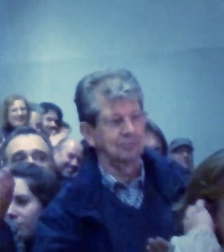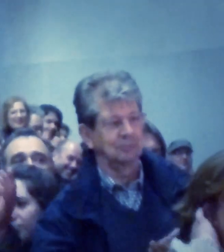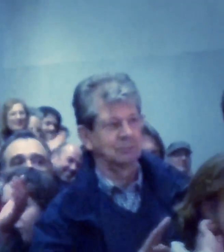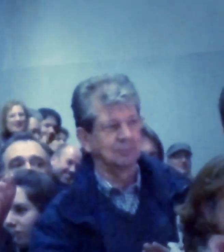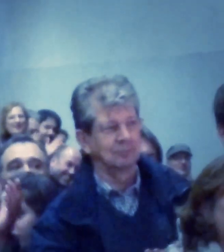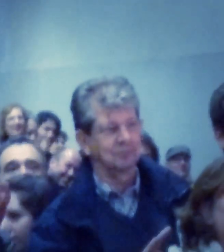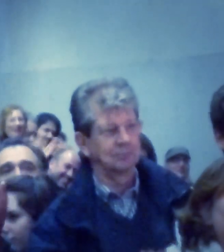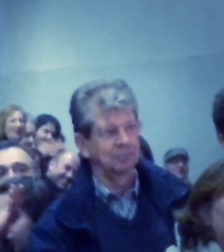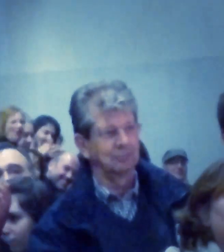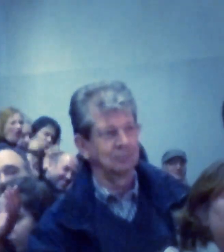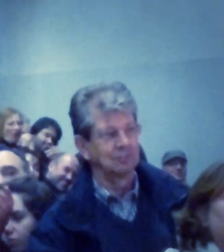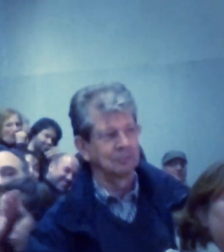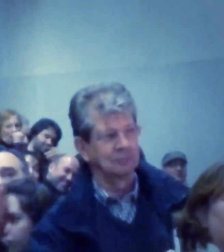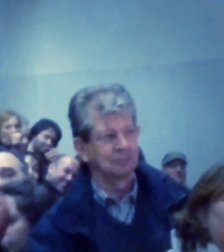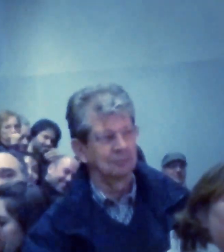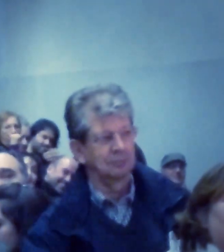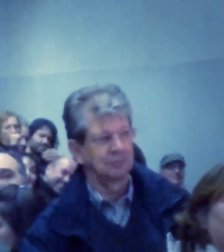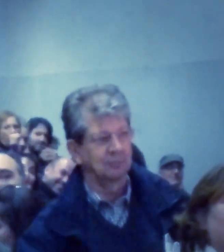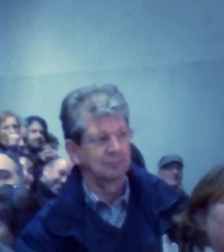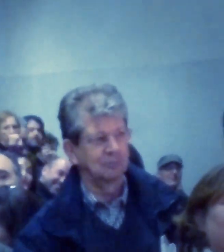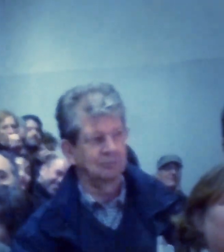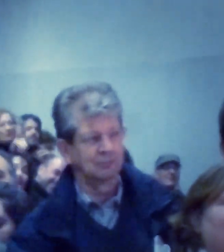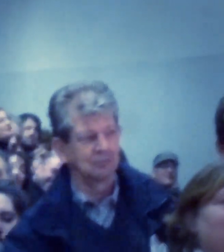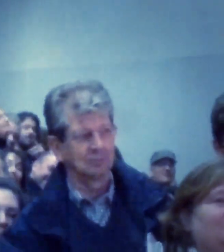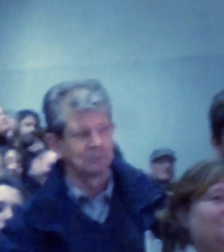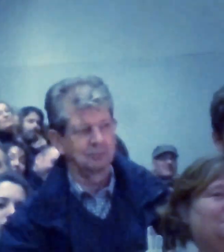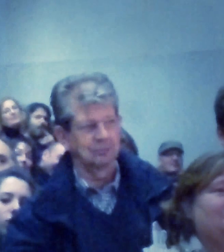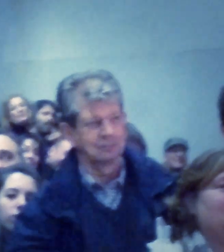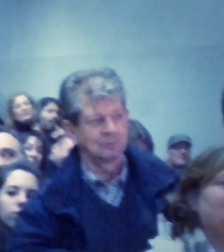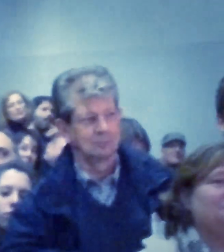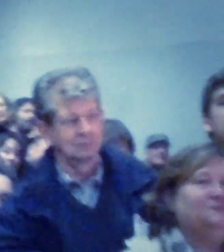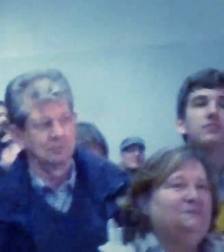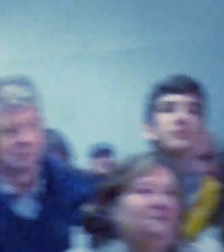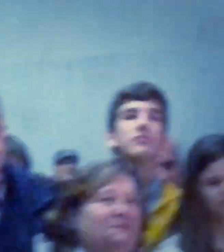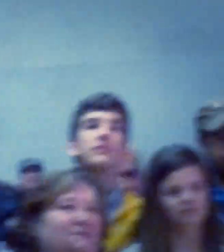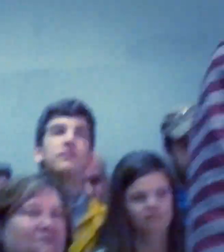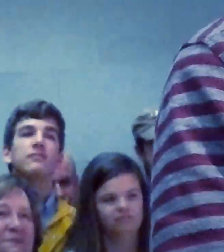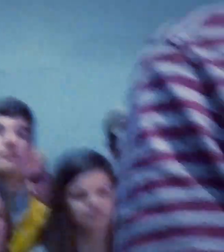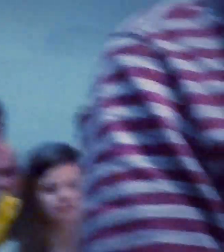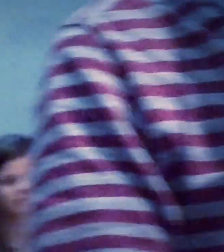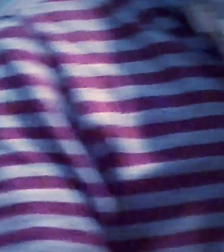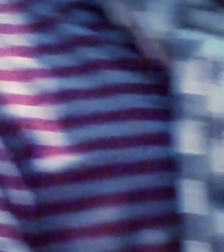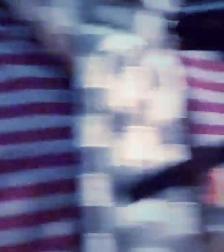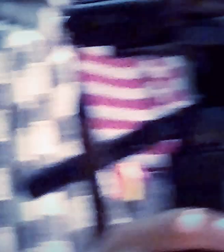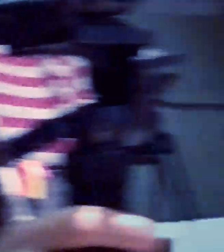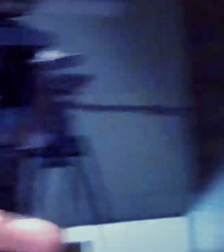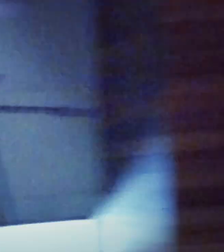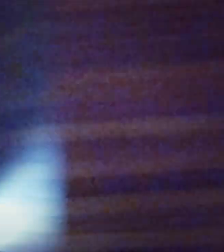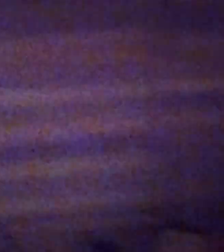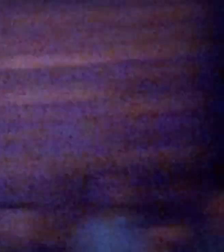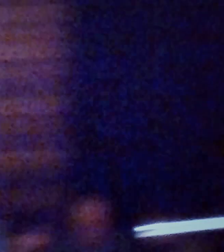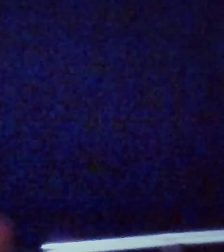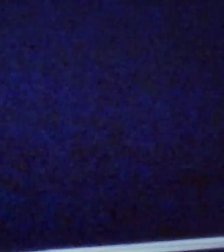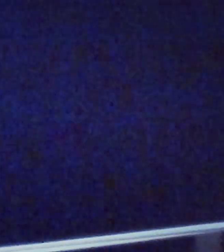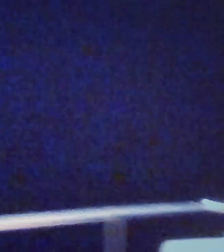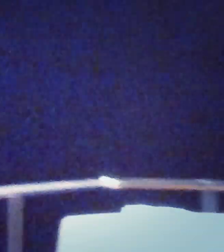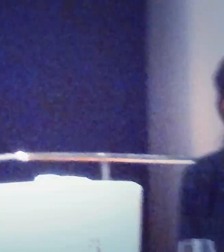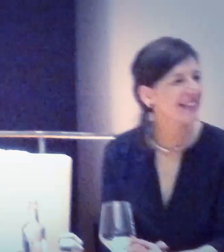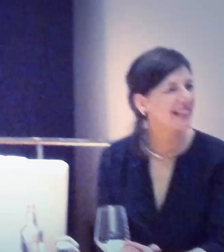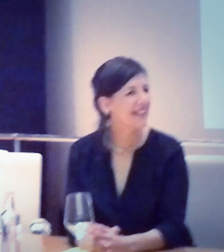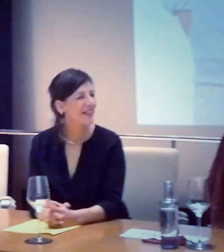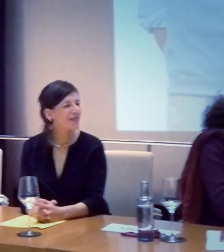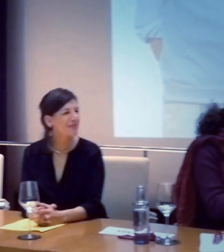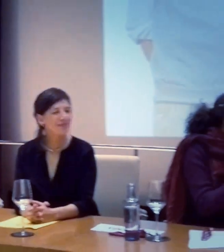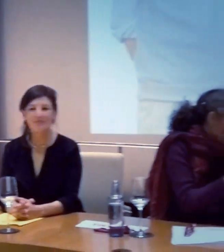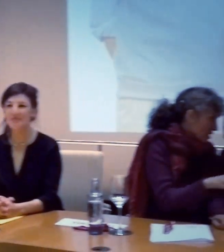estamos en congruencia o común ciudadano a maioría social todo iso do que se fala agora en Galicia